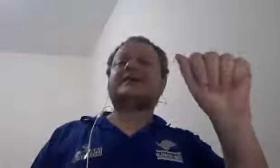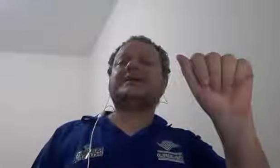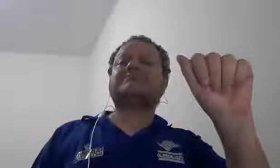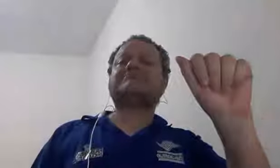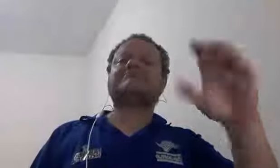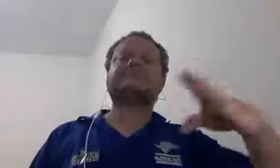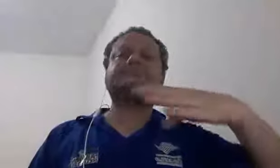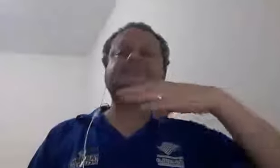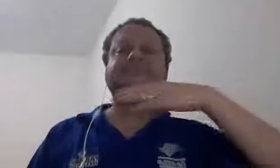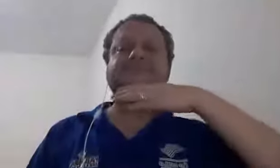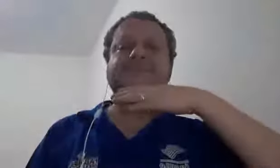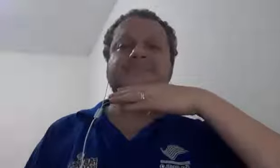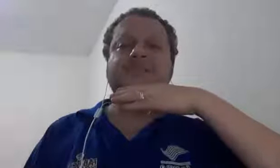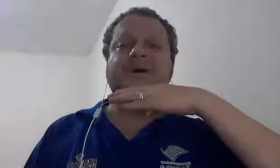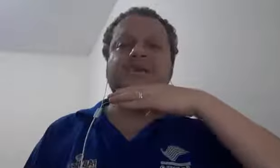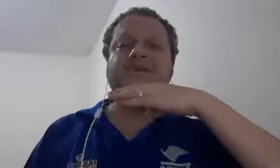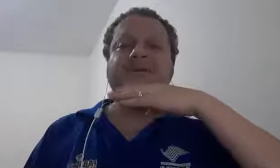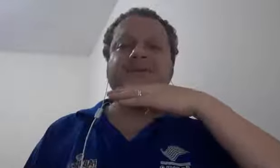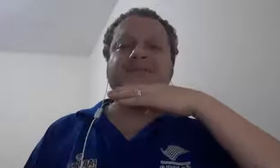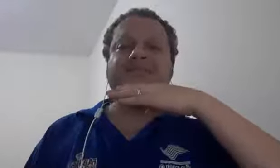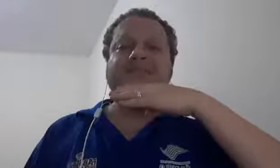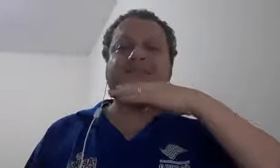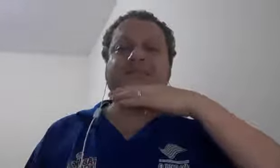Santana. Sinal Santana.